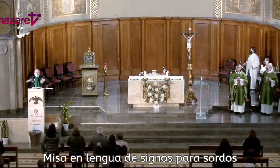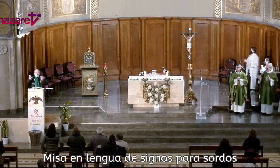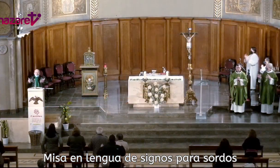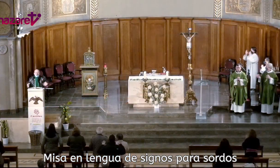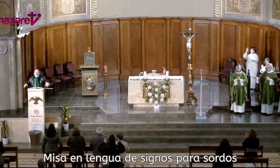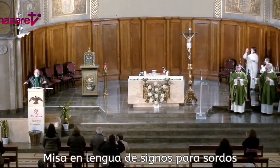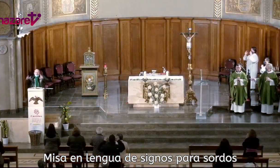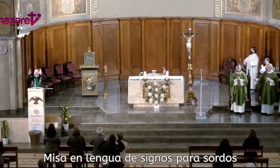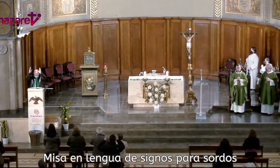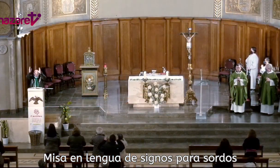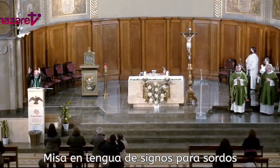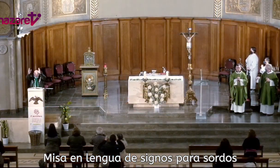aleluya.